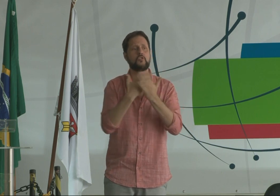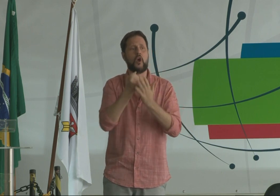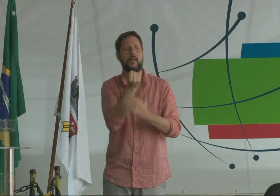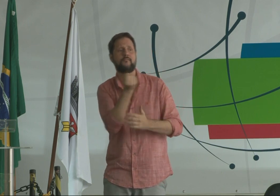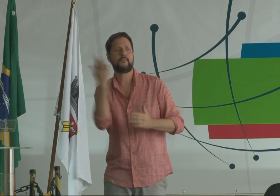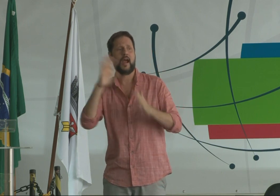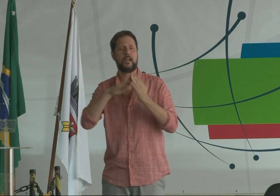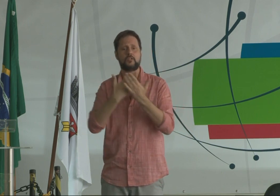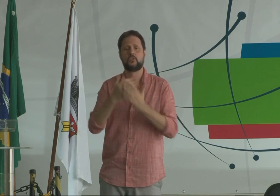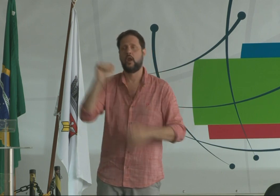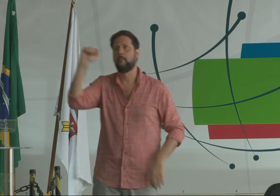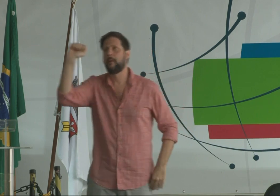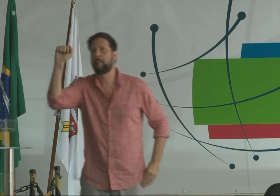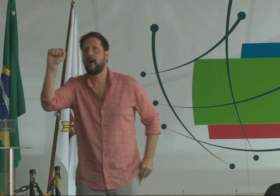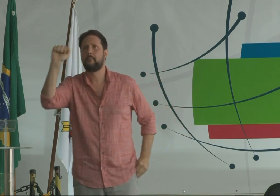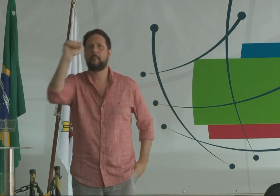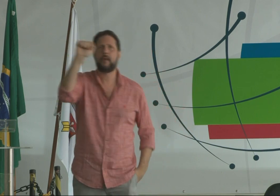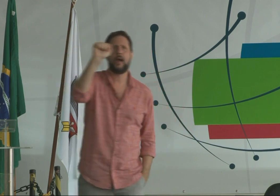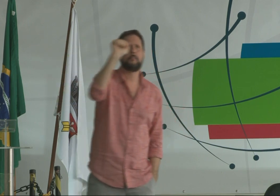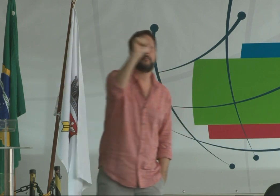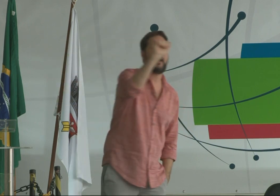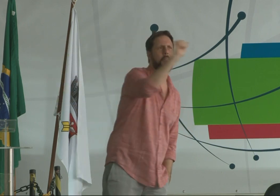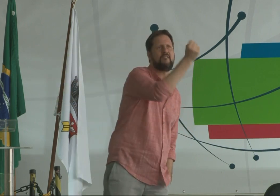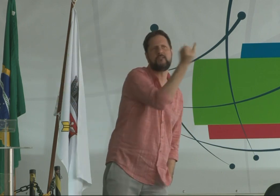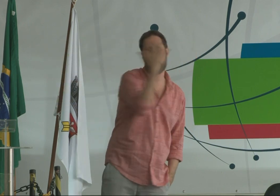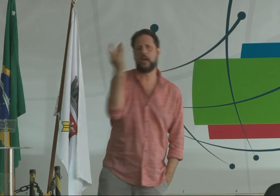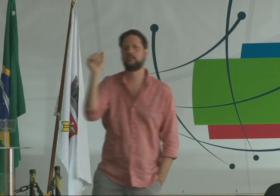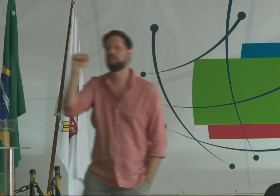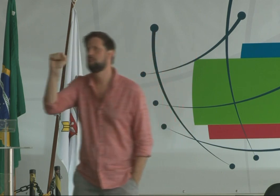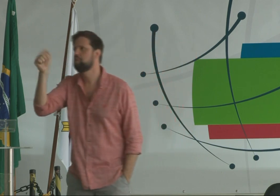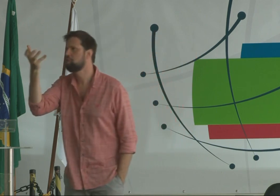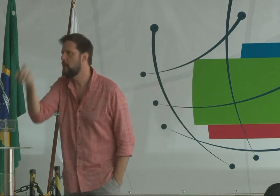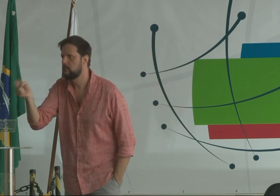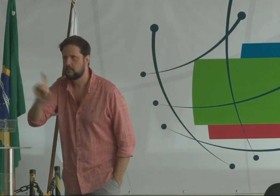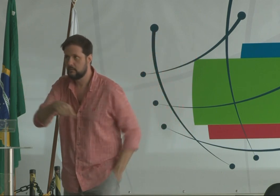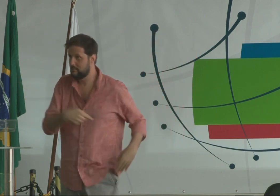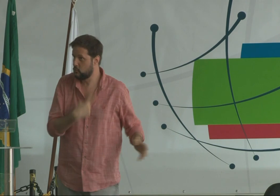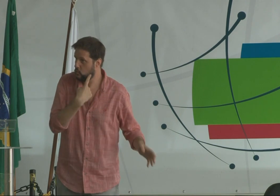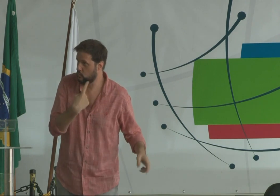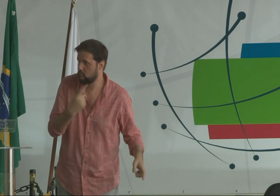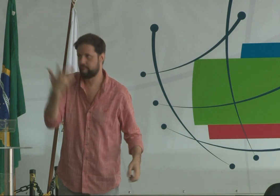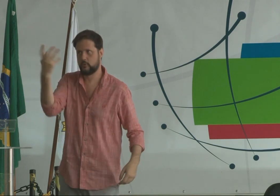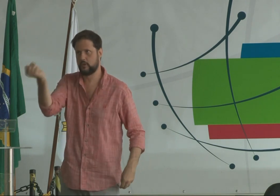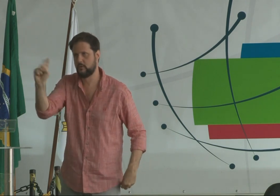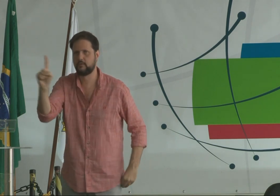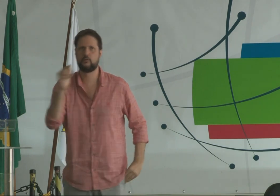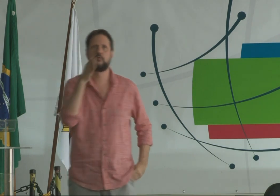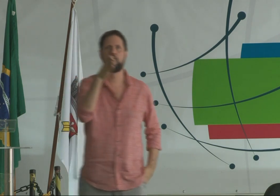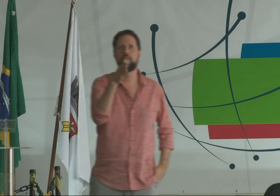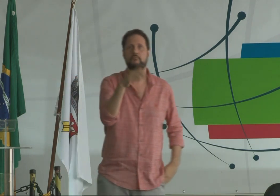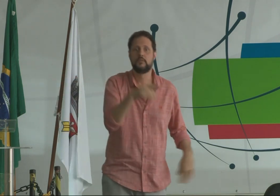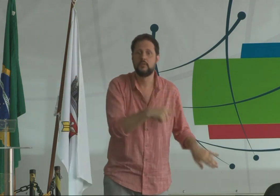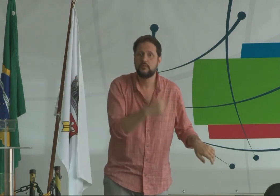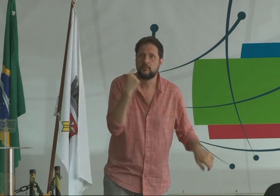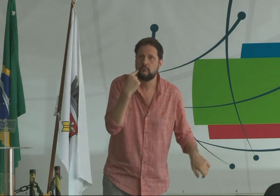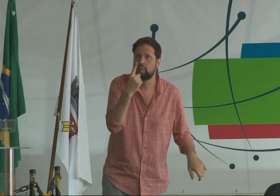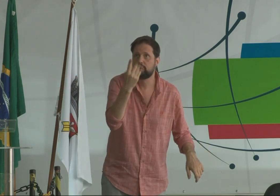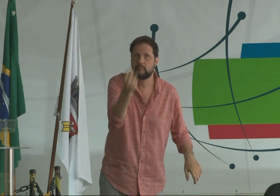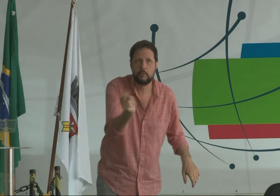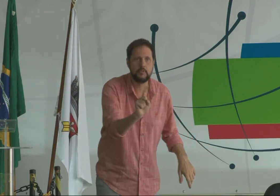inclusiva. Então, aqui onde tem, por exemplo, tem várias escolas. Olha, tem um filho surdo. Aí gente diz, não aceita.